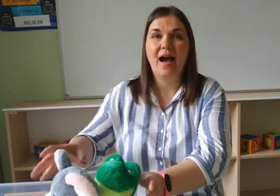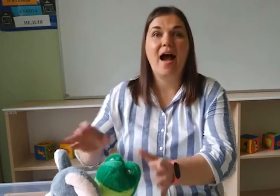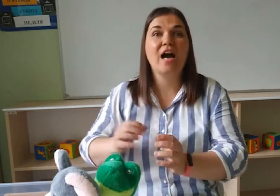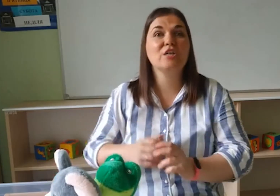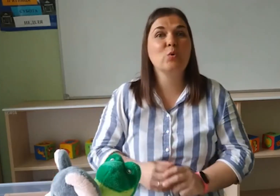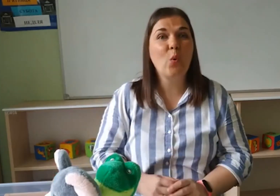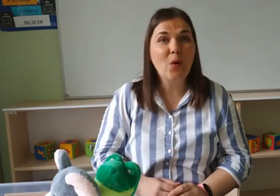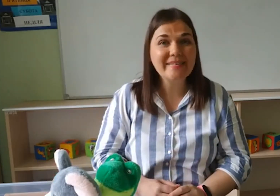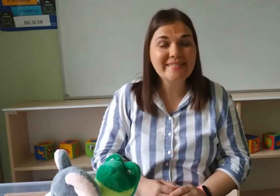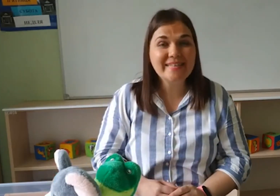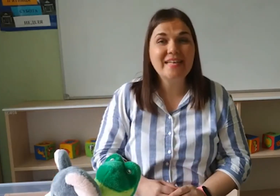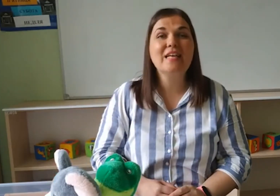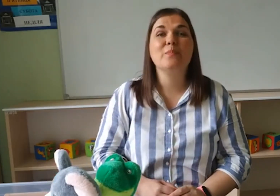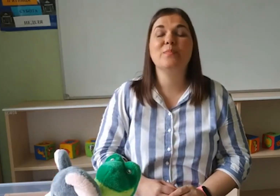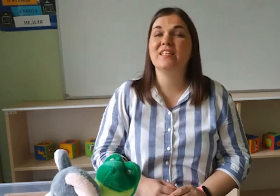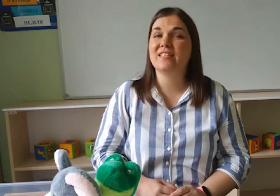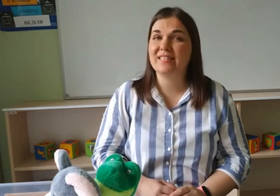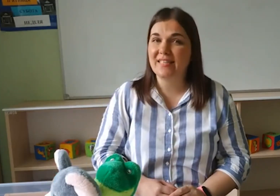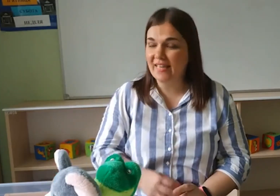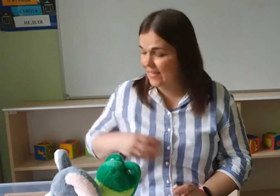Аж ось